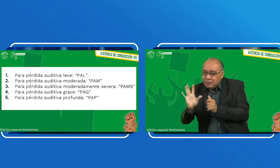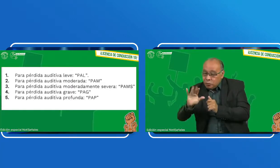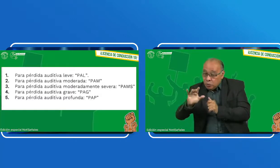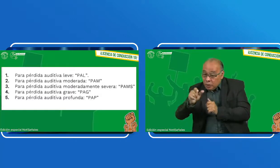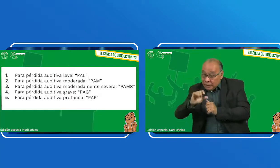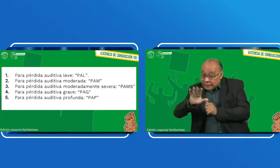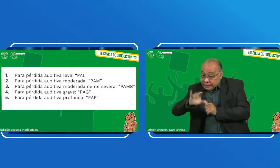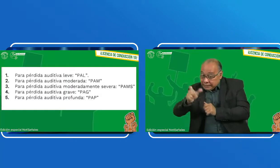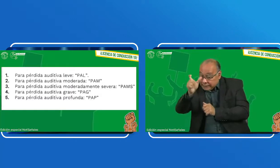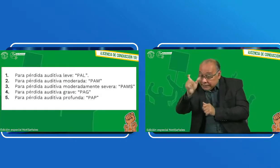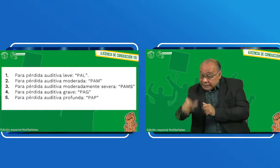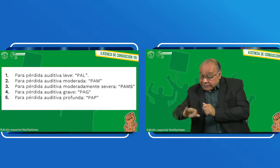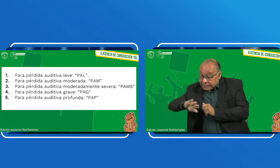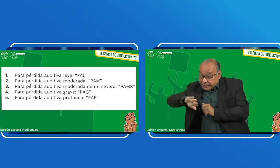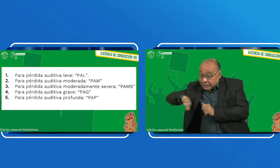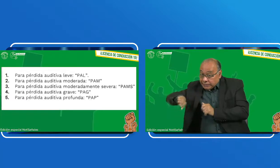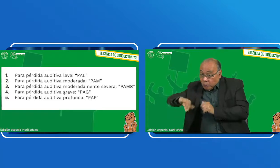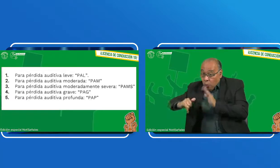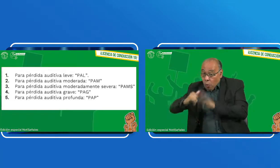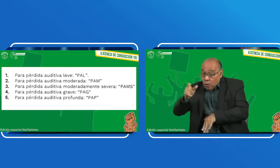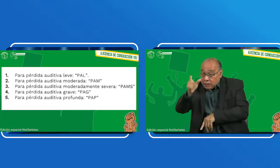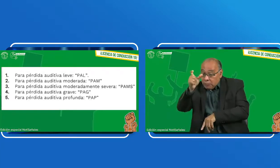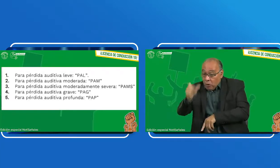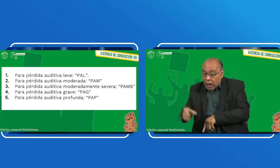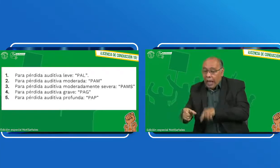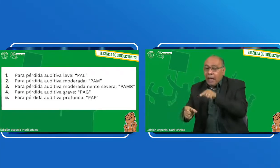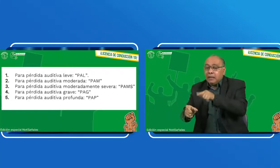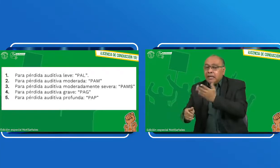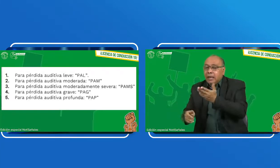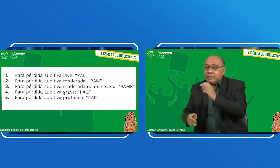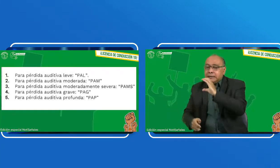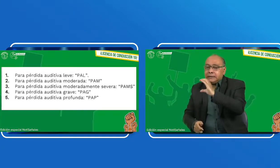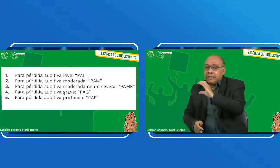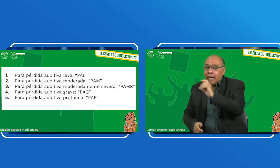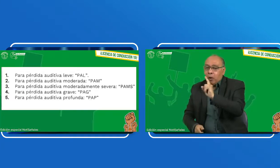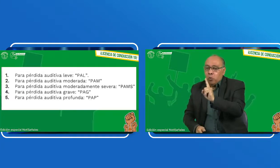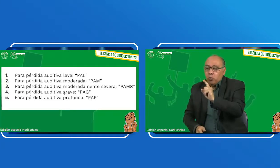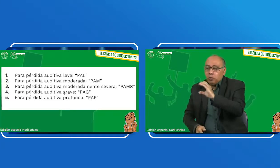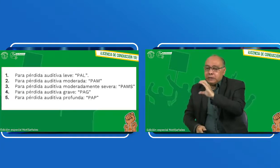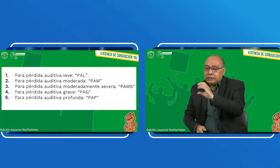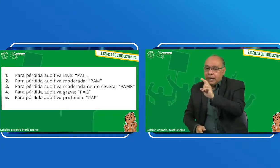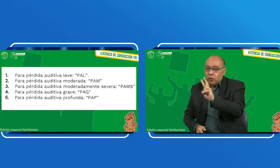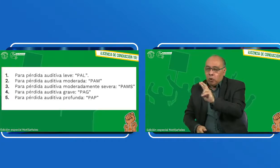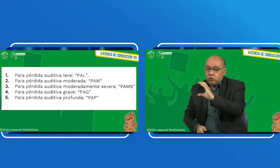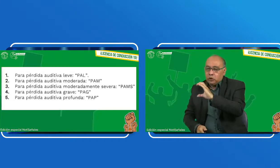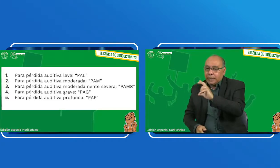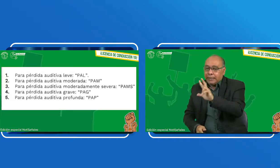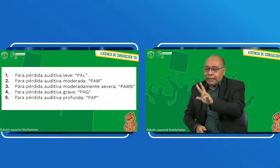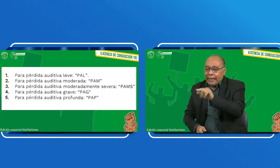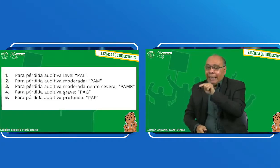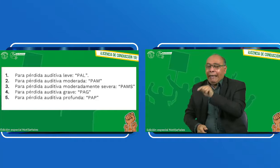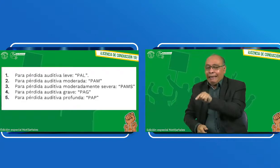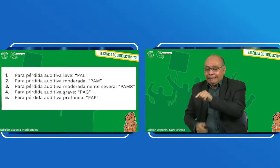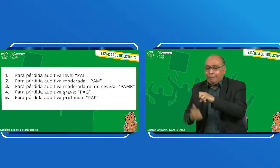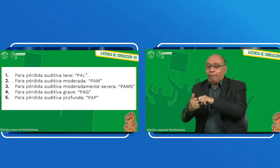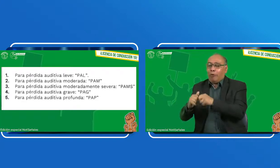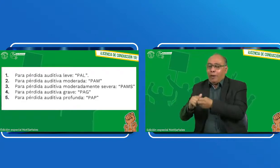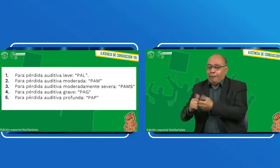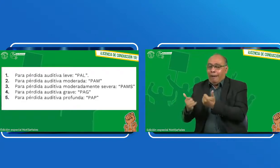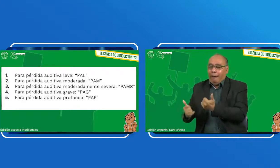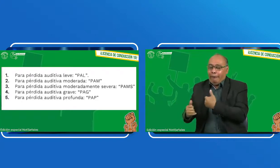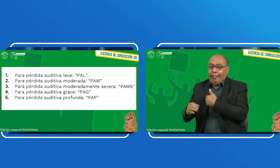Y es precisamente una de las inquietudes que se tenían respecto a si una persona con sordera profunda podía o no